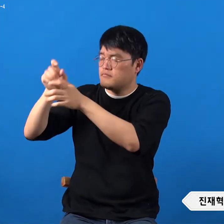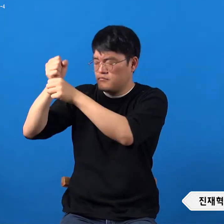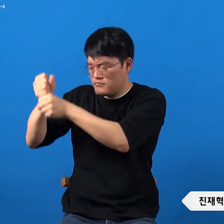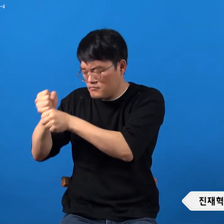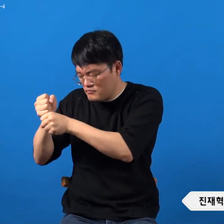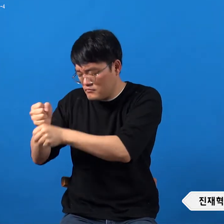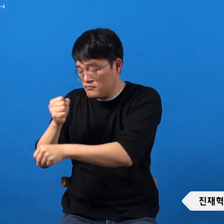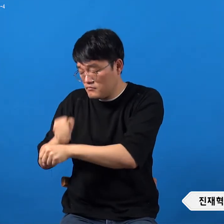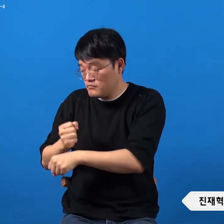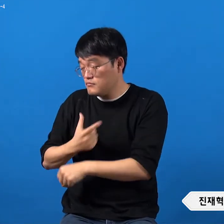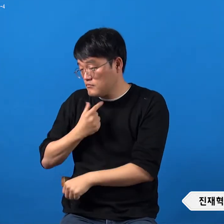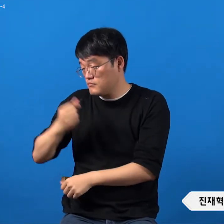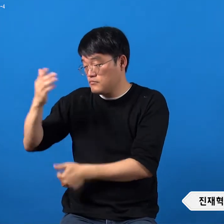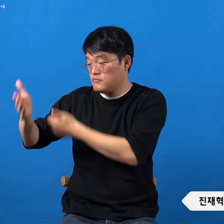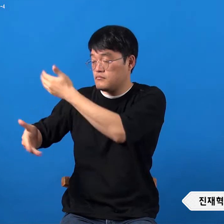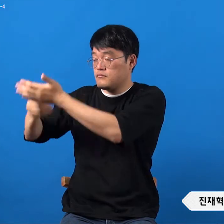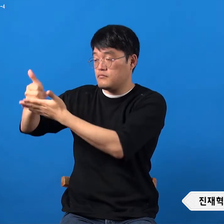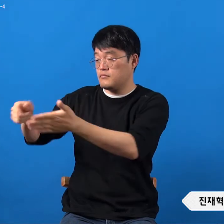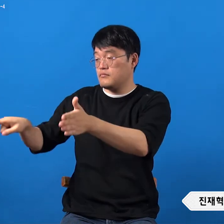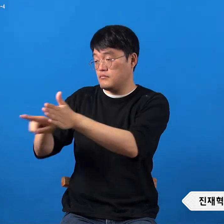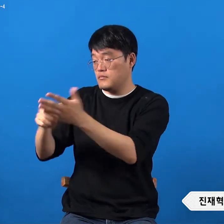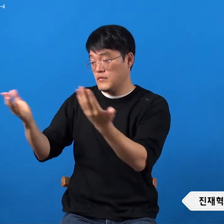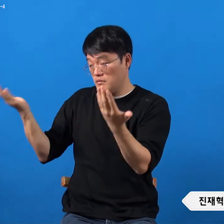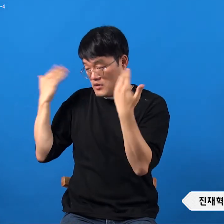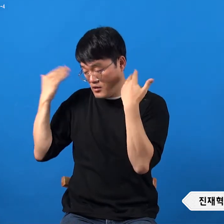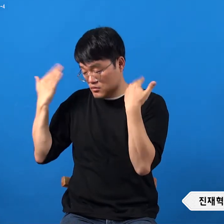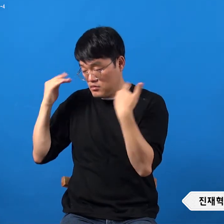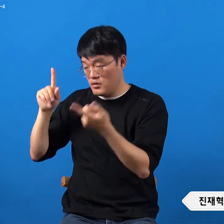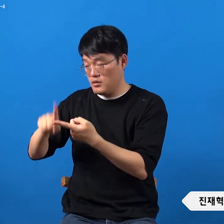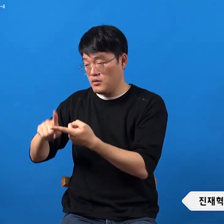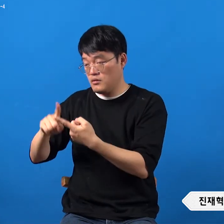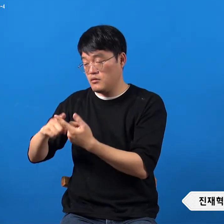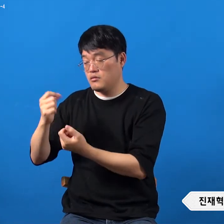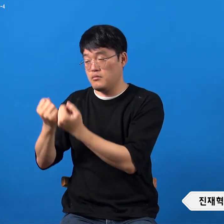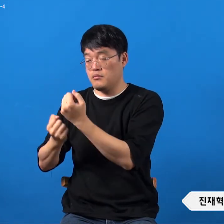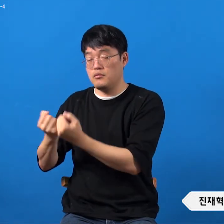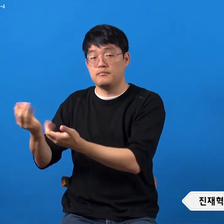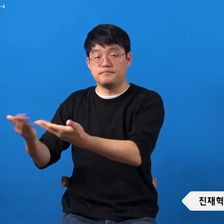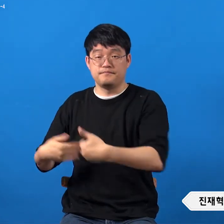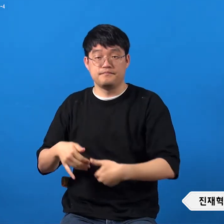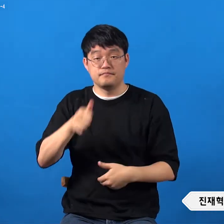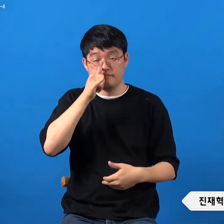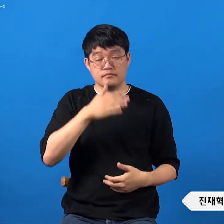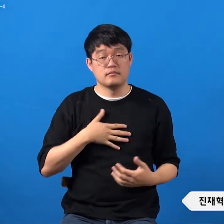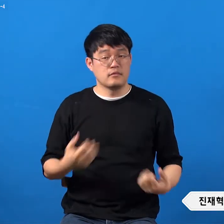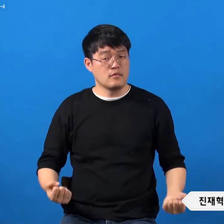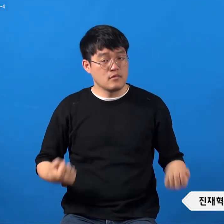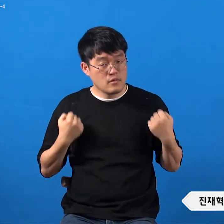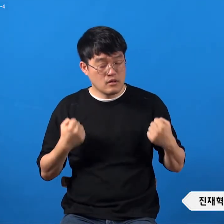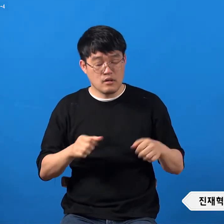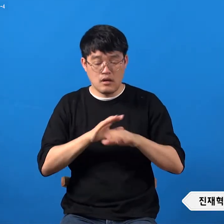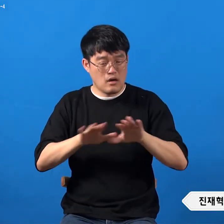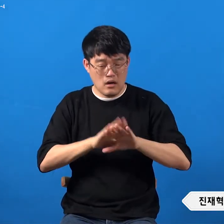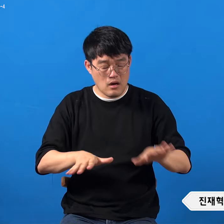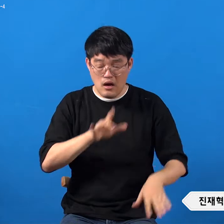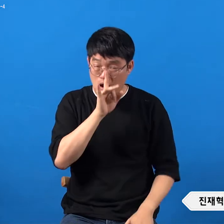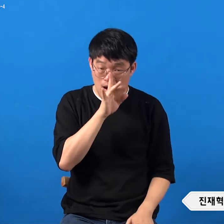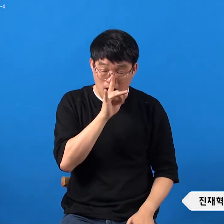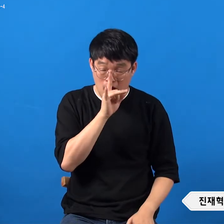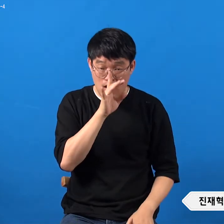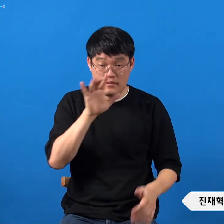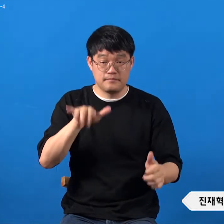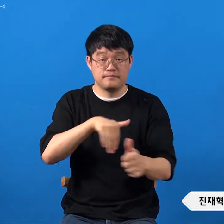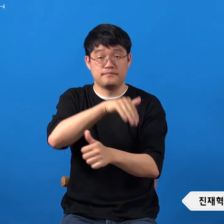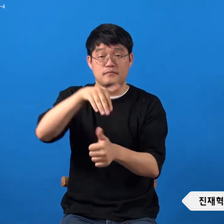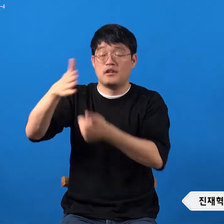하는 하나님의 믿음의 학교를 설명하고 계십니다. 내 힘으로 할 수 없는 상황 가운데